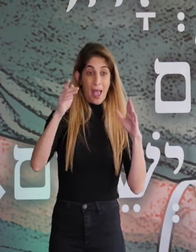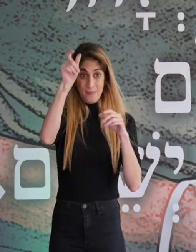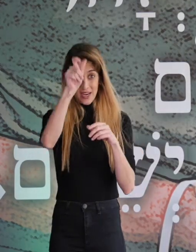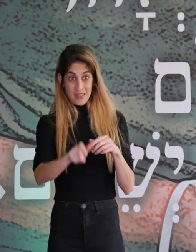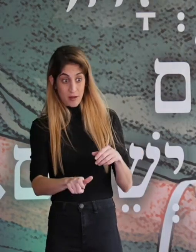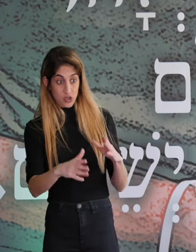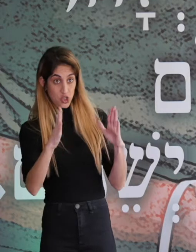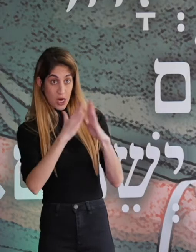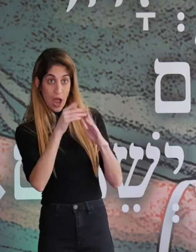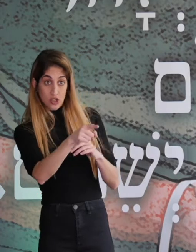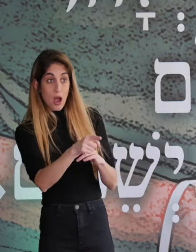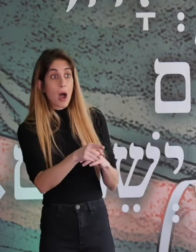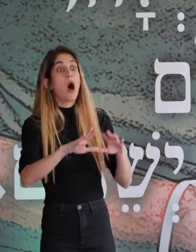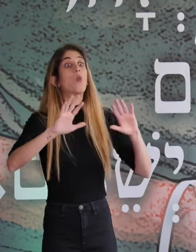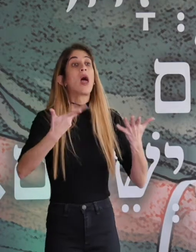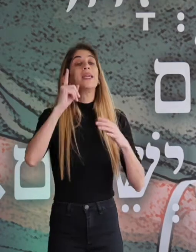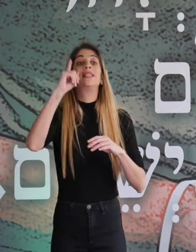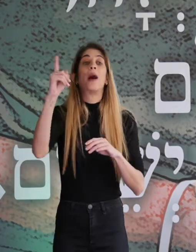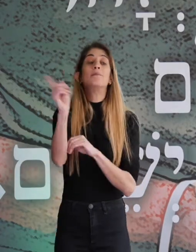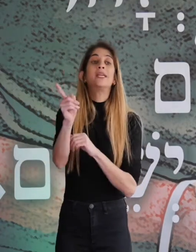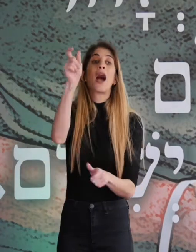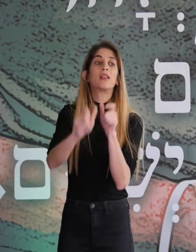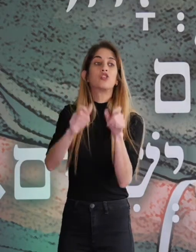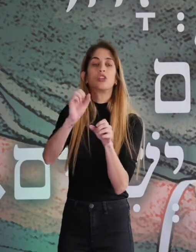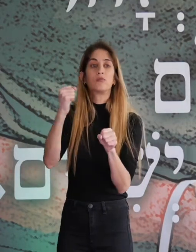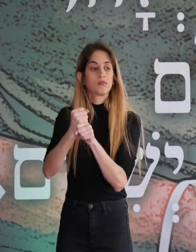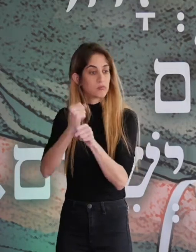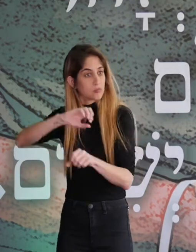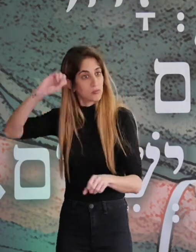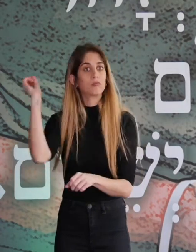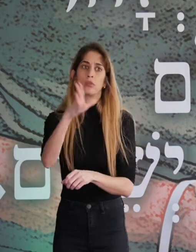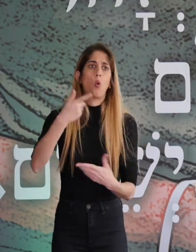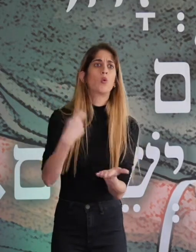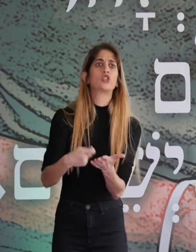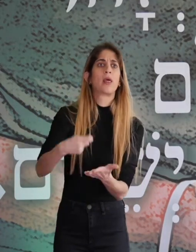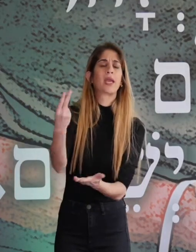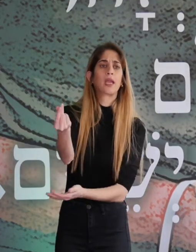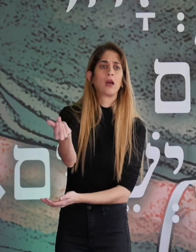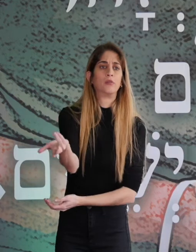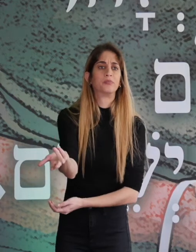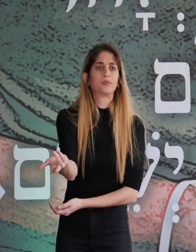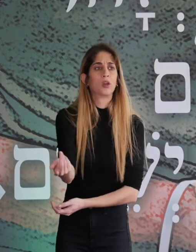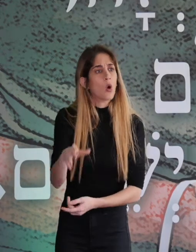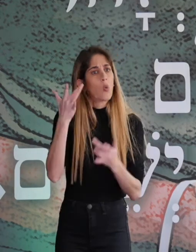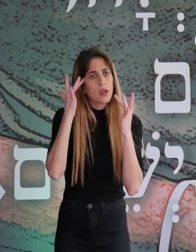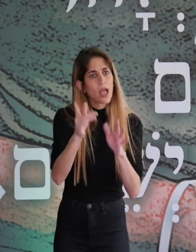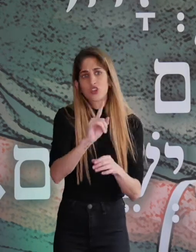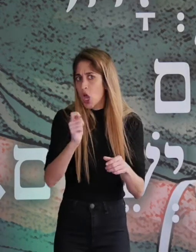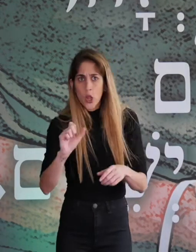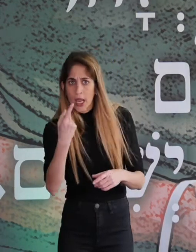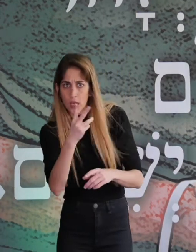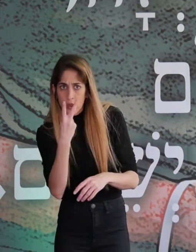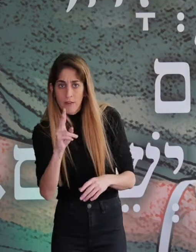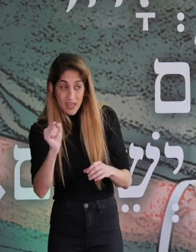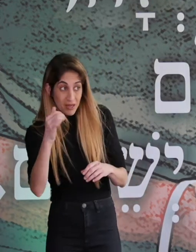ידע שאם יזרקו אבנים מהאזור, אז הוא ישלם על זה. שהוא ידאג לזה שזה לא יקרה, ואם זה יקרה,